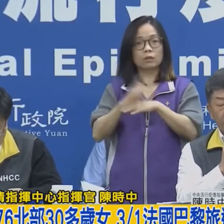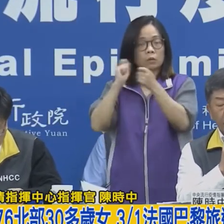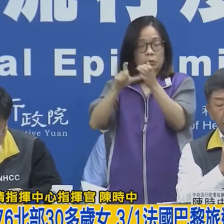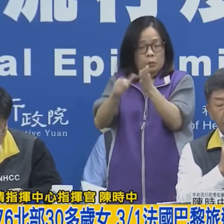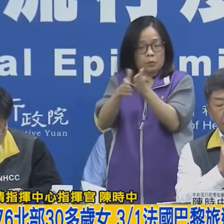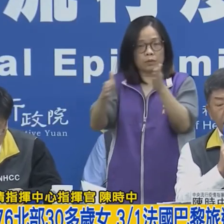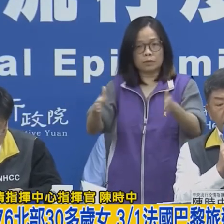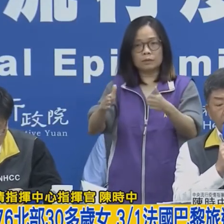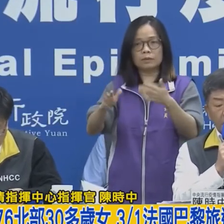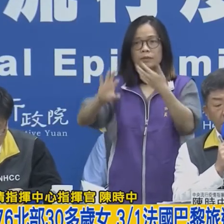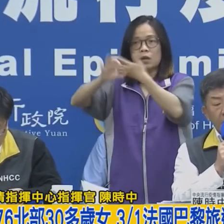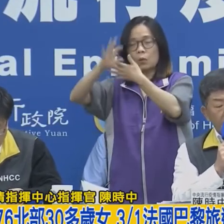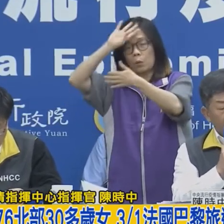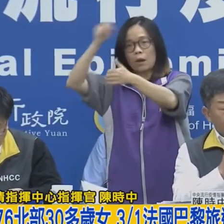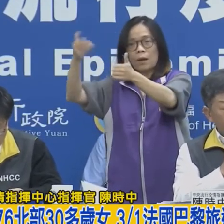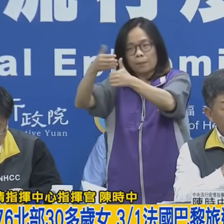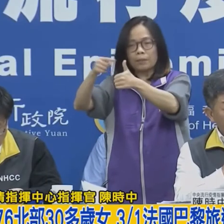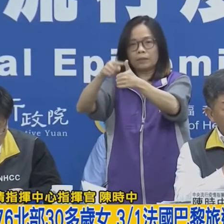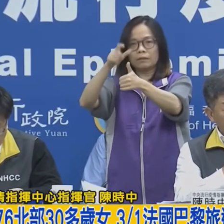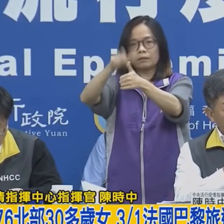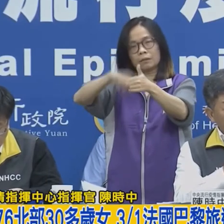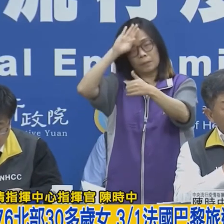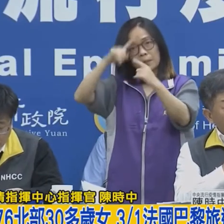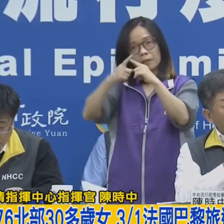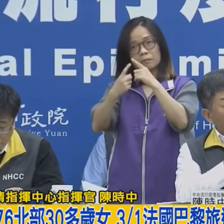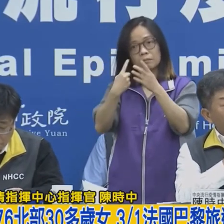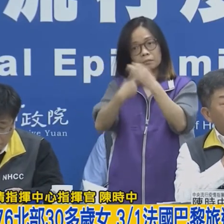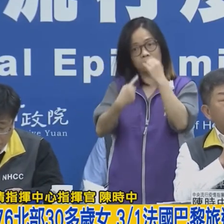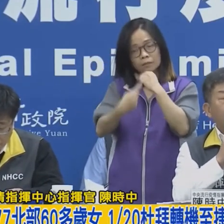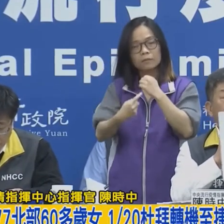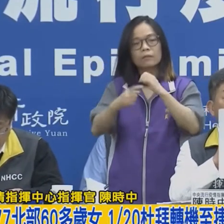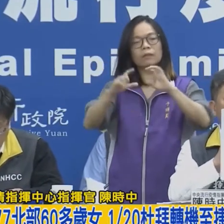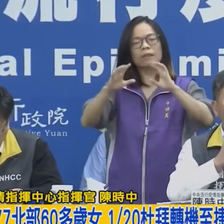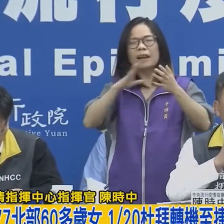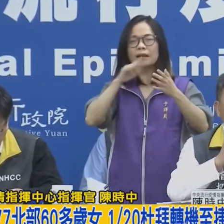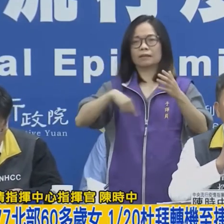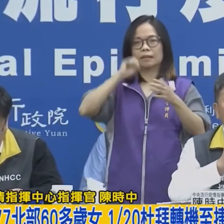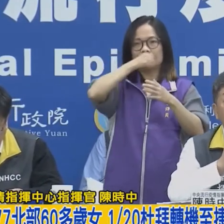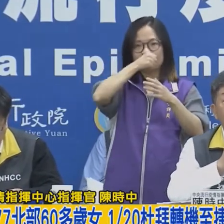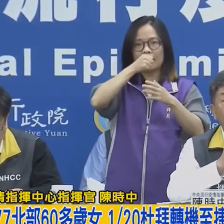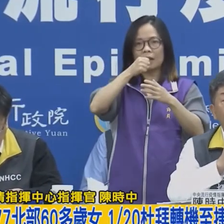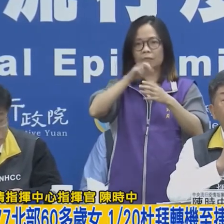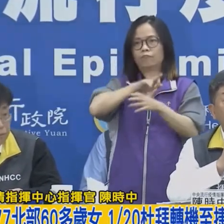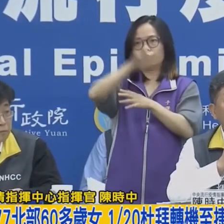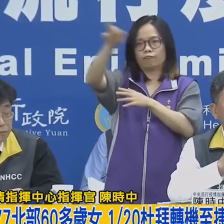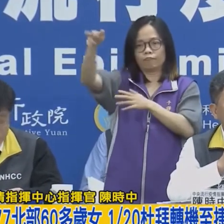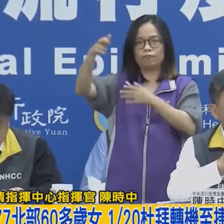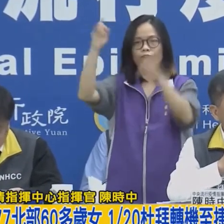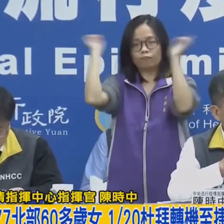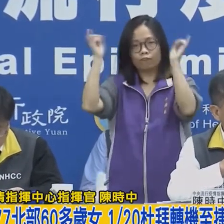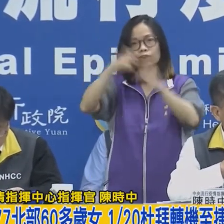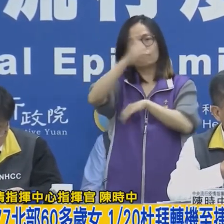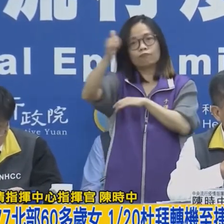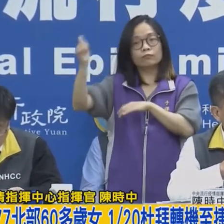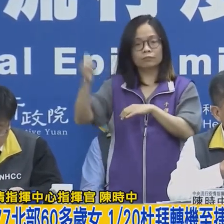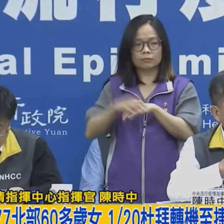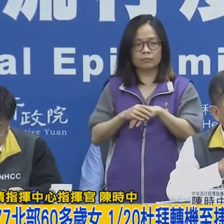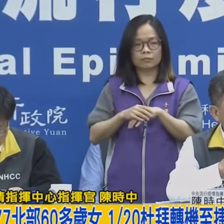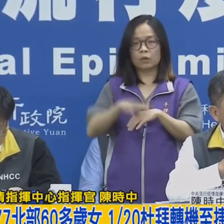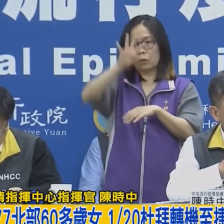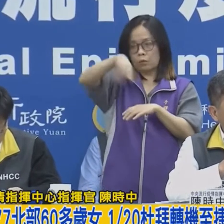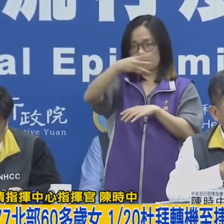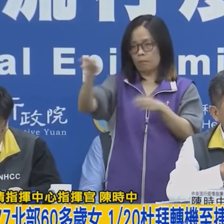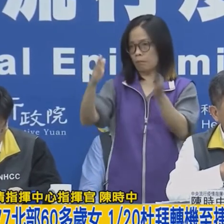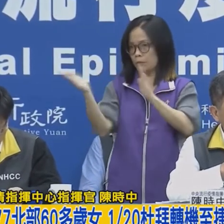外的案例其实基本上还都是国人出外去旅游，我们也整理了一个